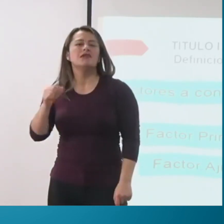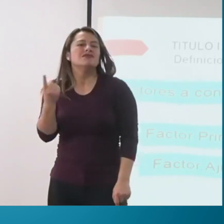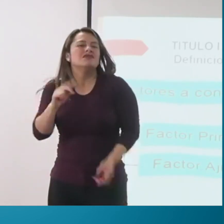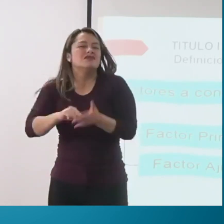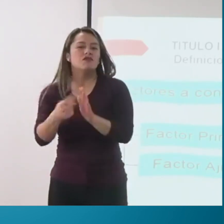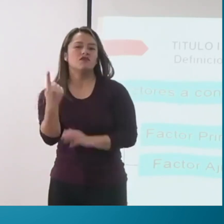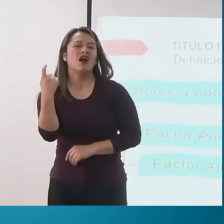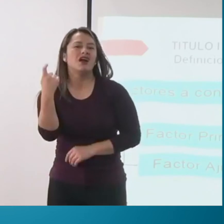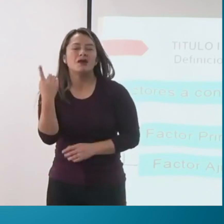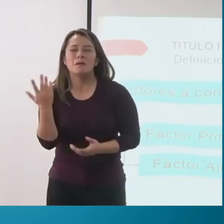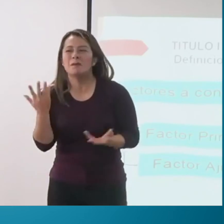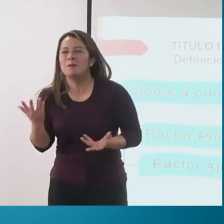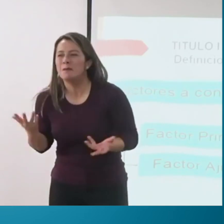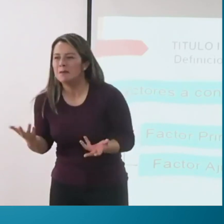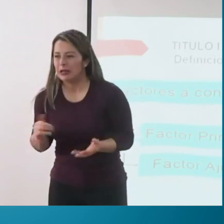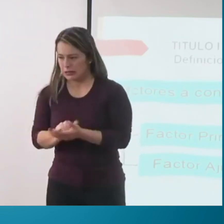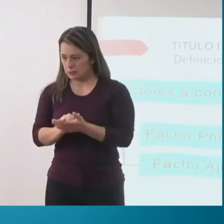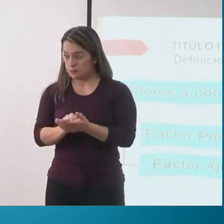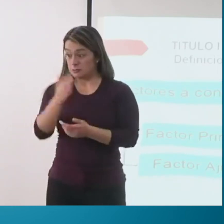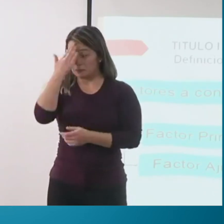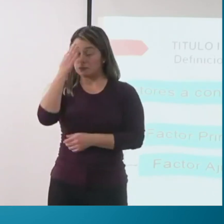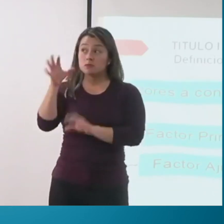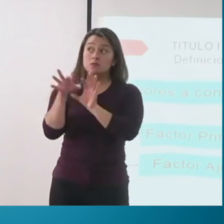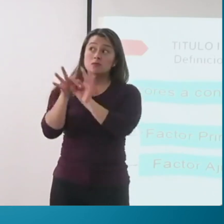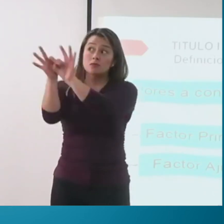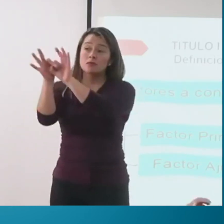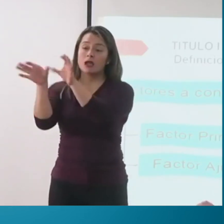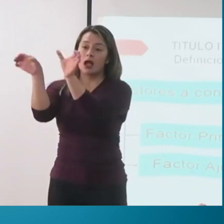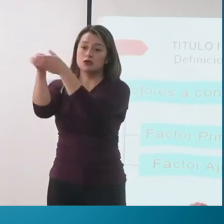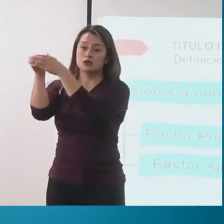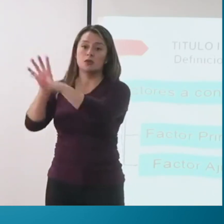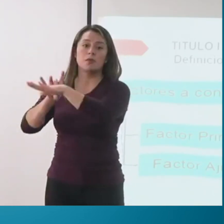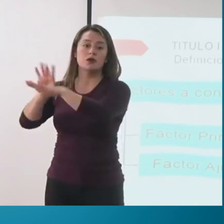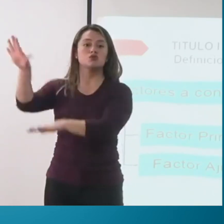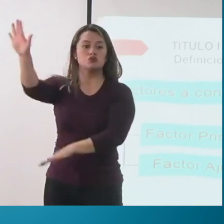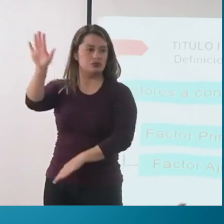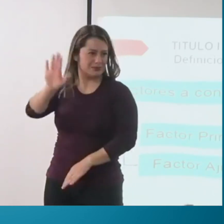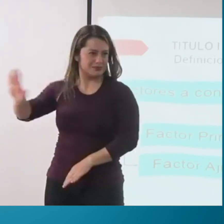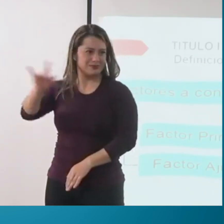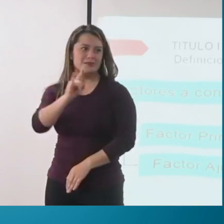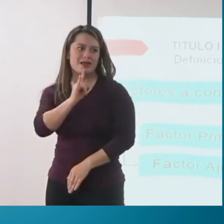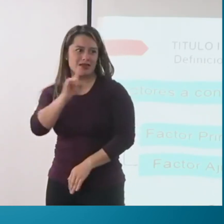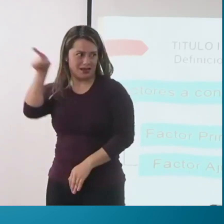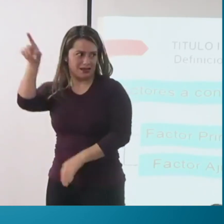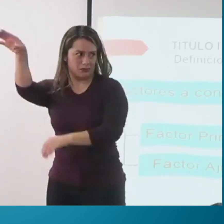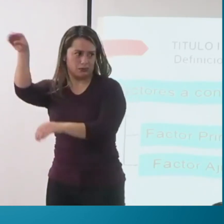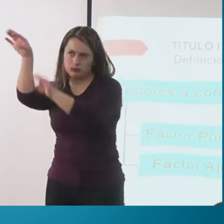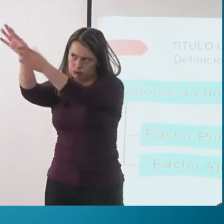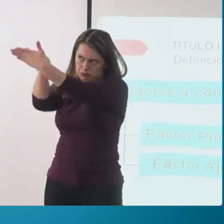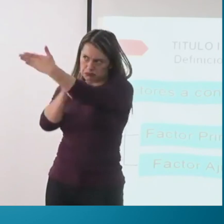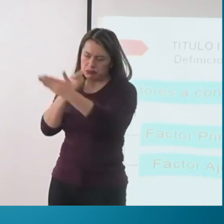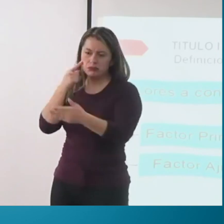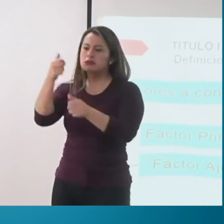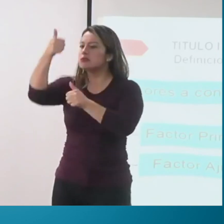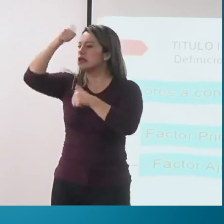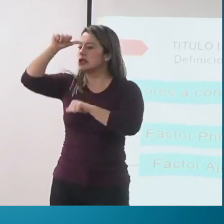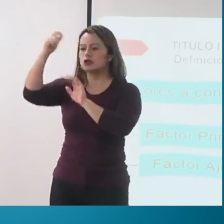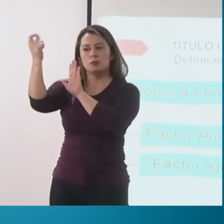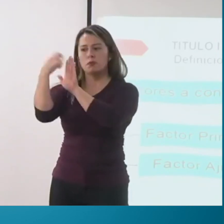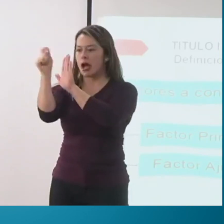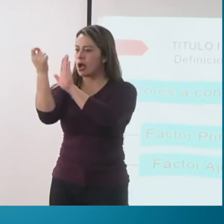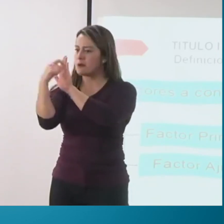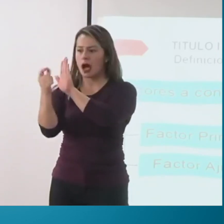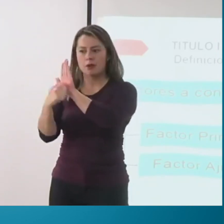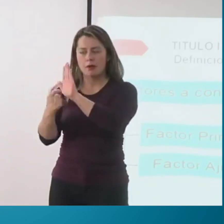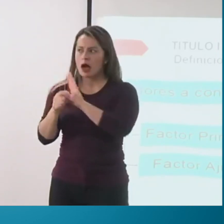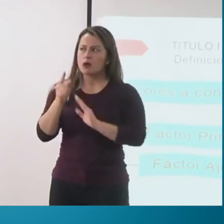manual con estructura de la Asociación Médica Americana, donde para poder decir el grado, tengo unos criterios muy claros y muy